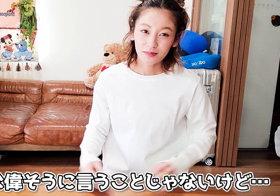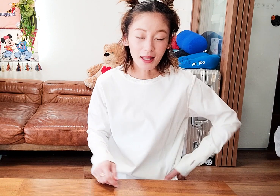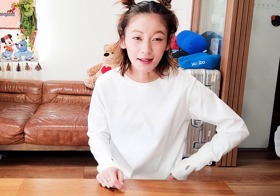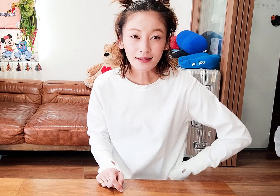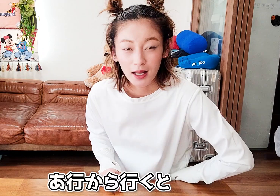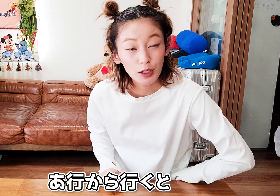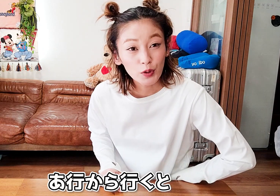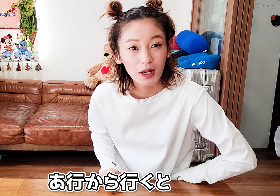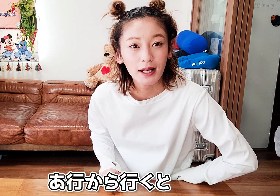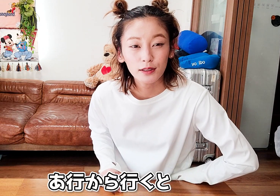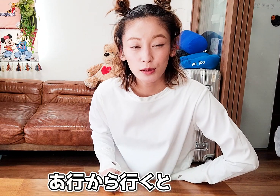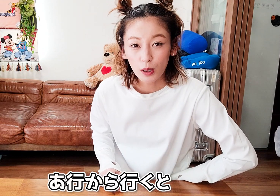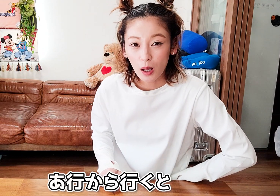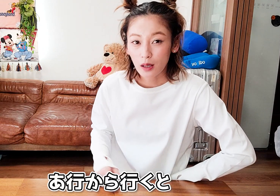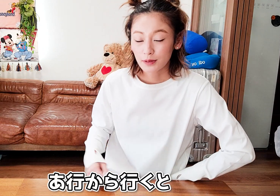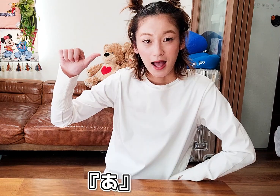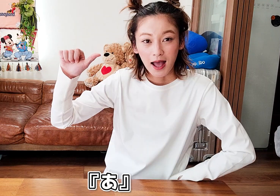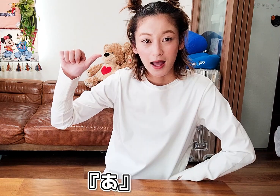で、あ行からいくと、あ、